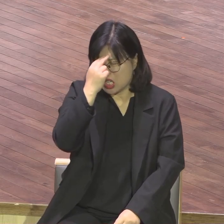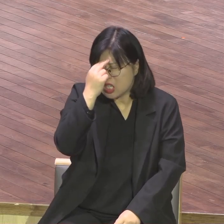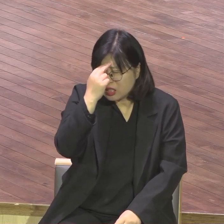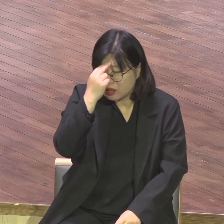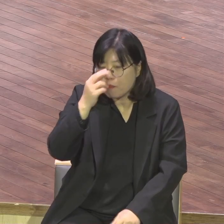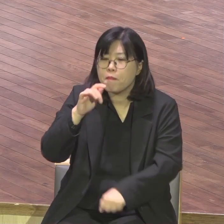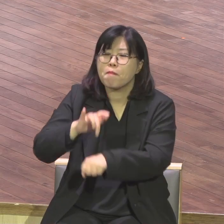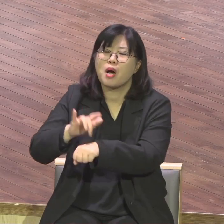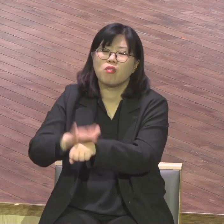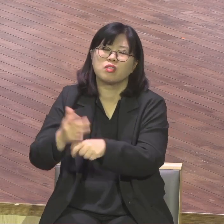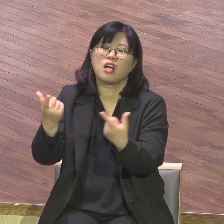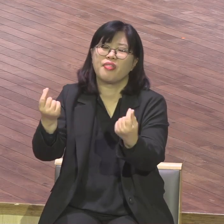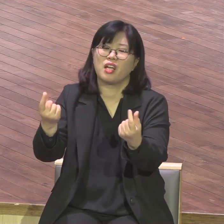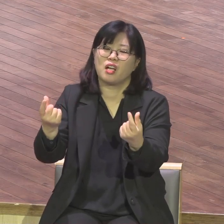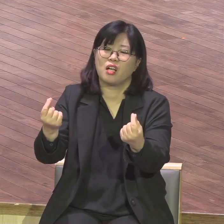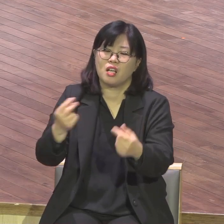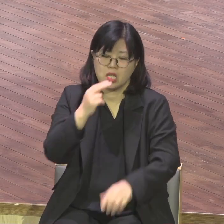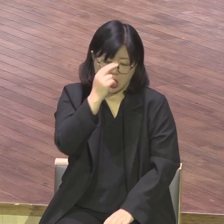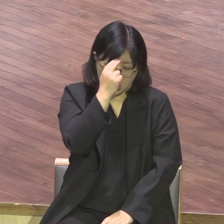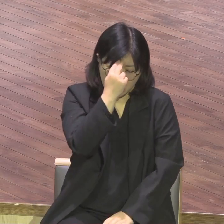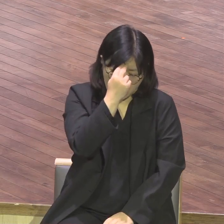그렇게 말했습니다.